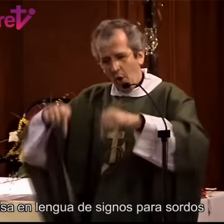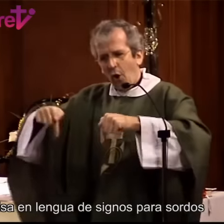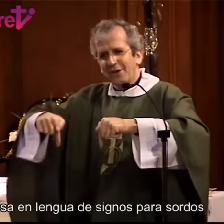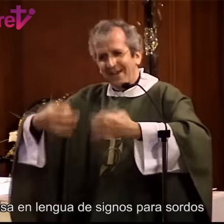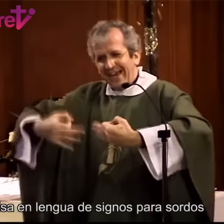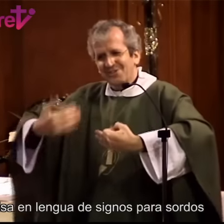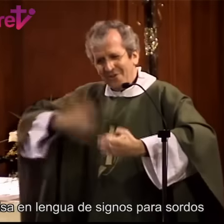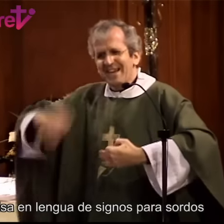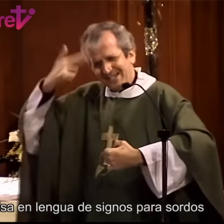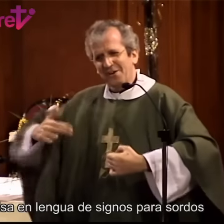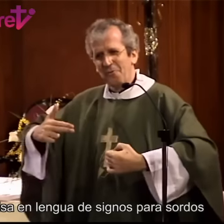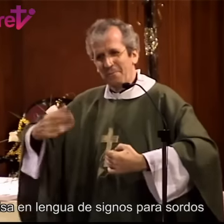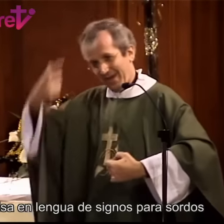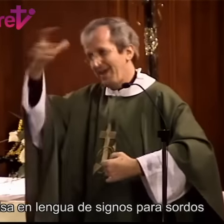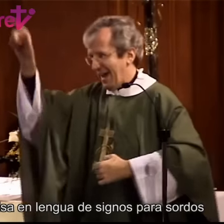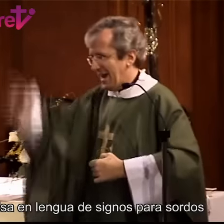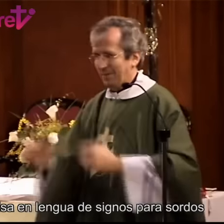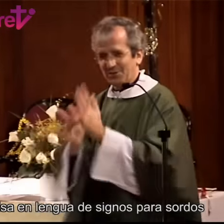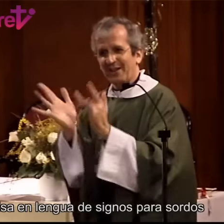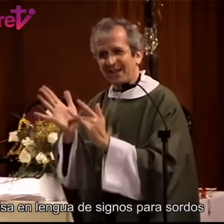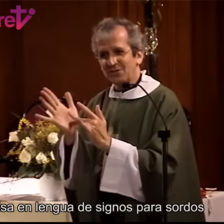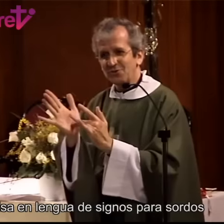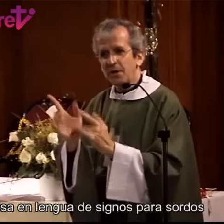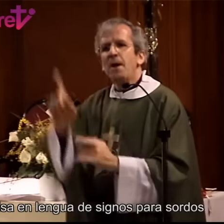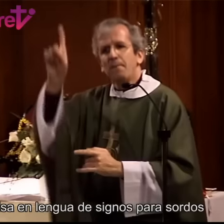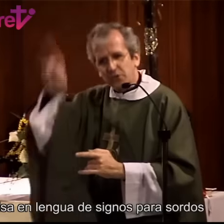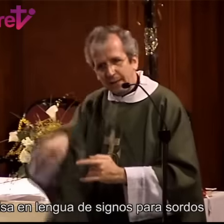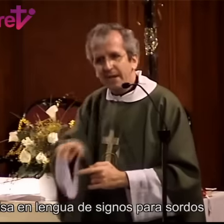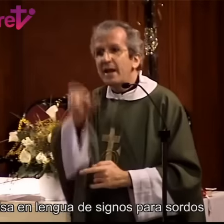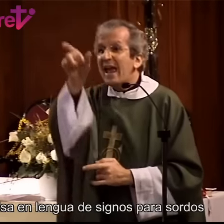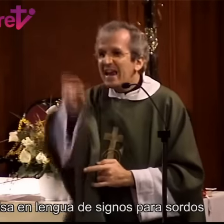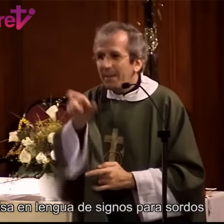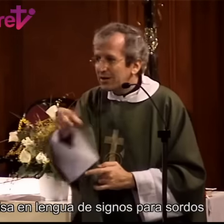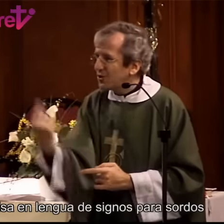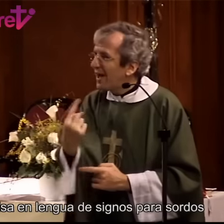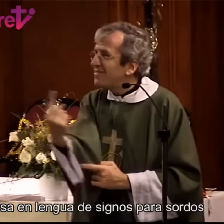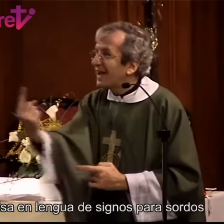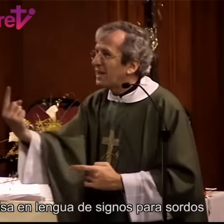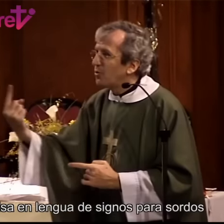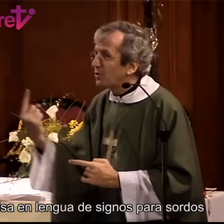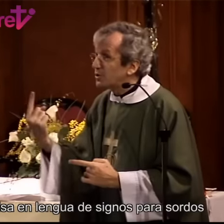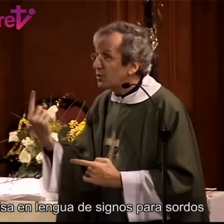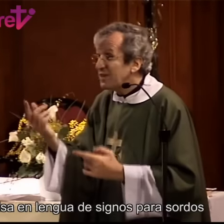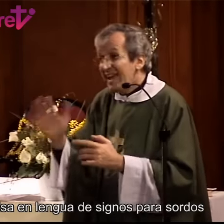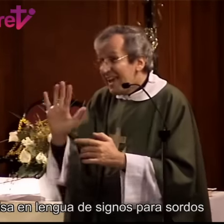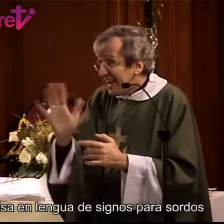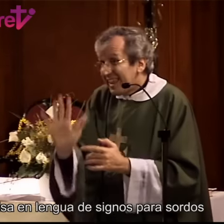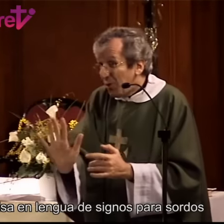hoy eso ya se cumple en la persona de Jesús, pues también en la persona de cada uno de nosotros, que de alguna